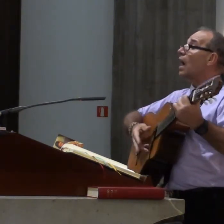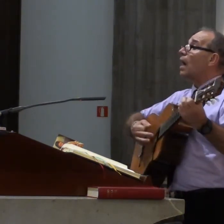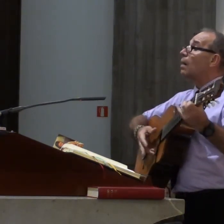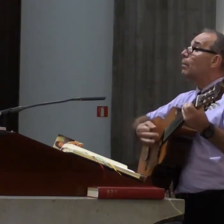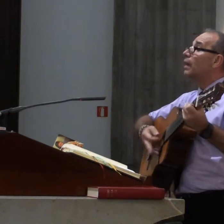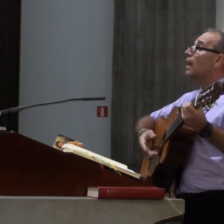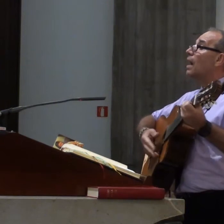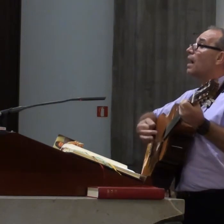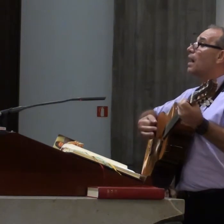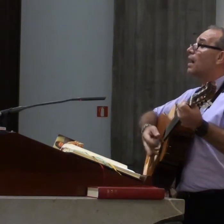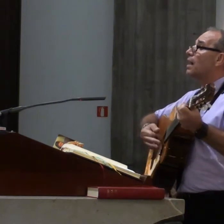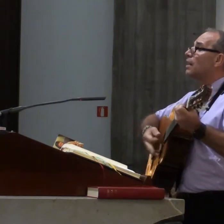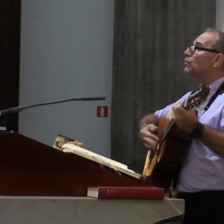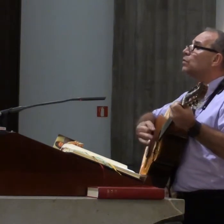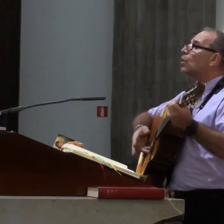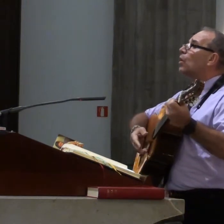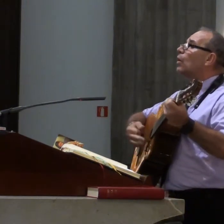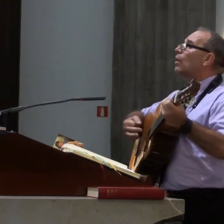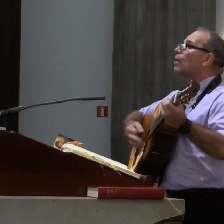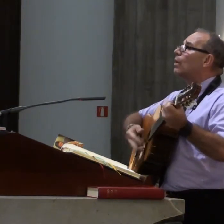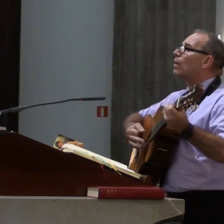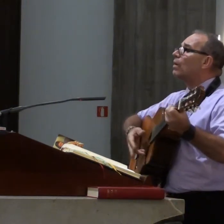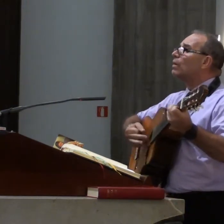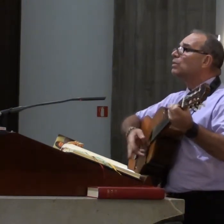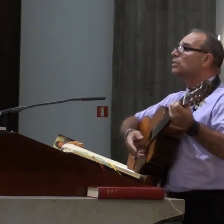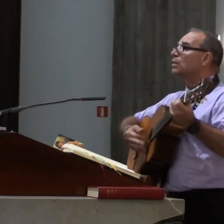a los hambriento